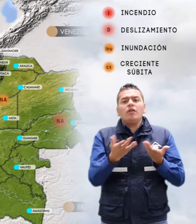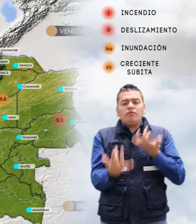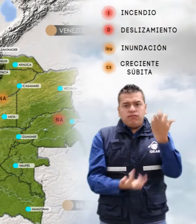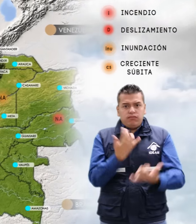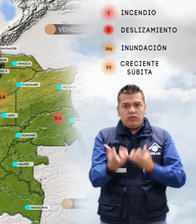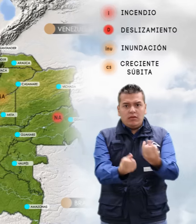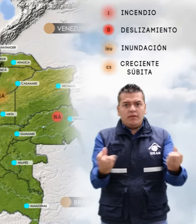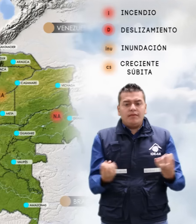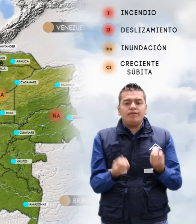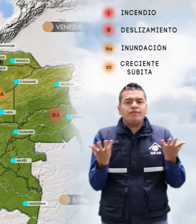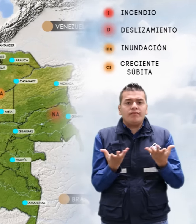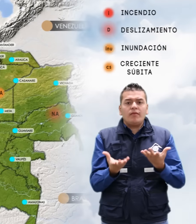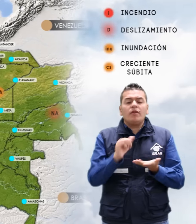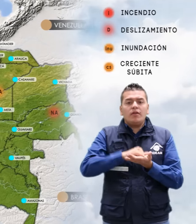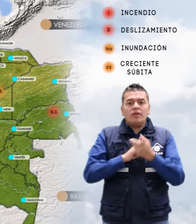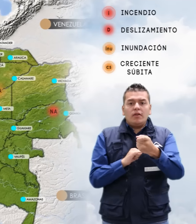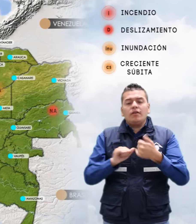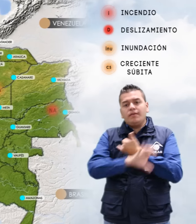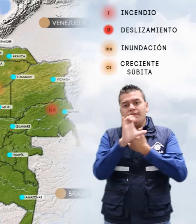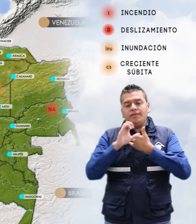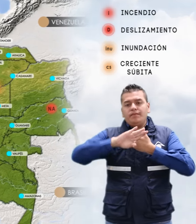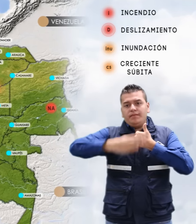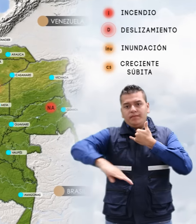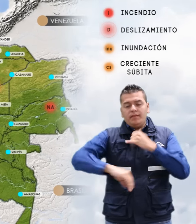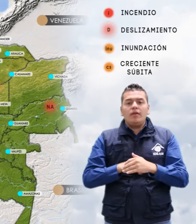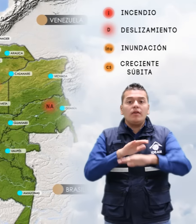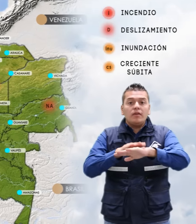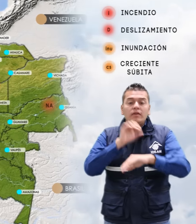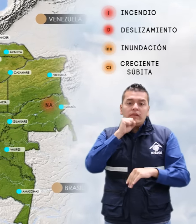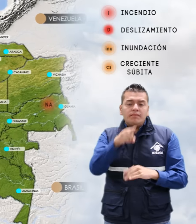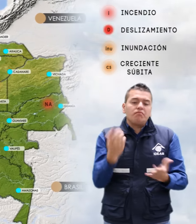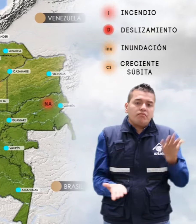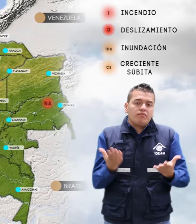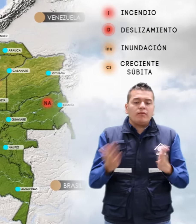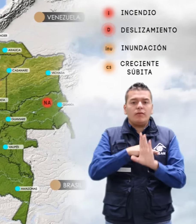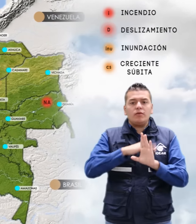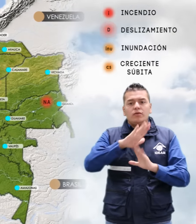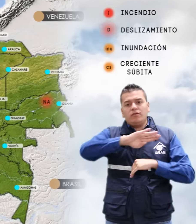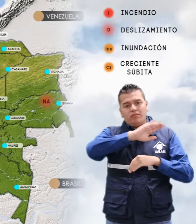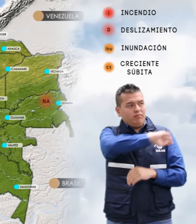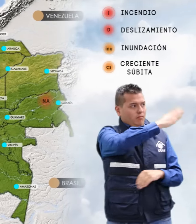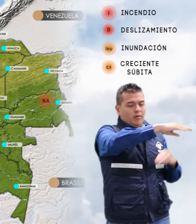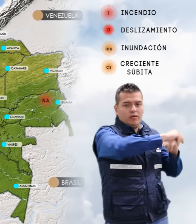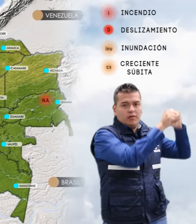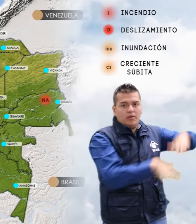cobertura vegetal en sectores de las regiones Caribe y Andina Alerta naranja por probabilidad moderada de deslizamientos de tierra en sectores